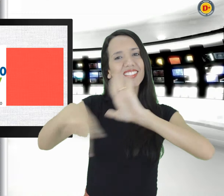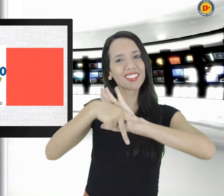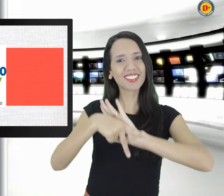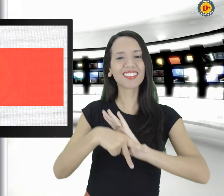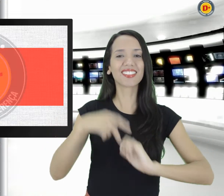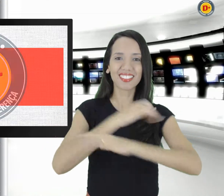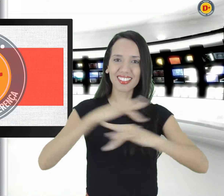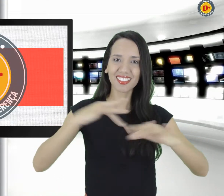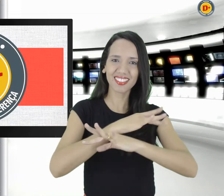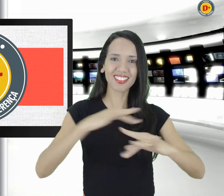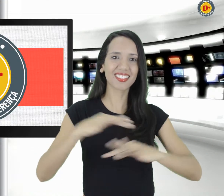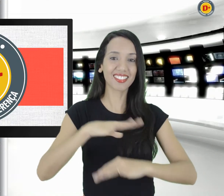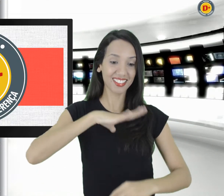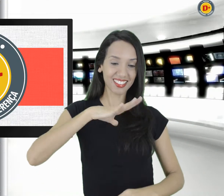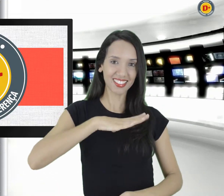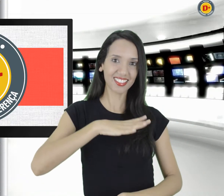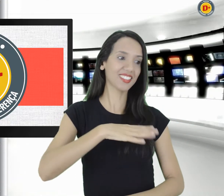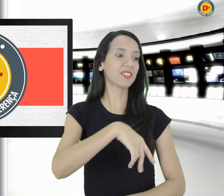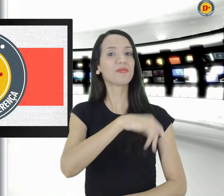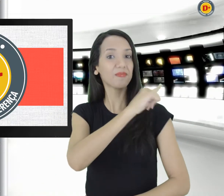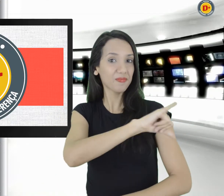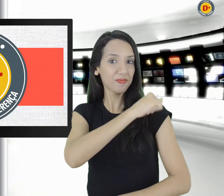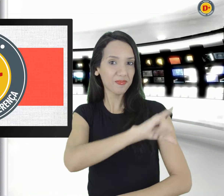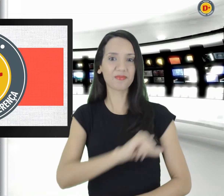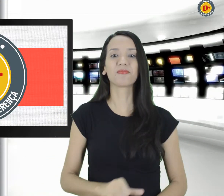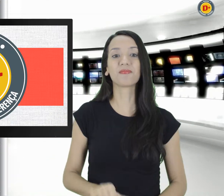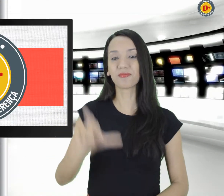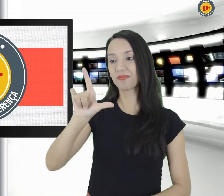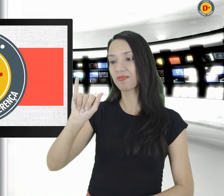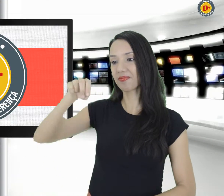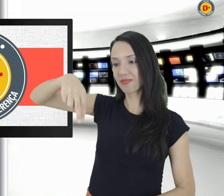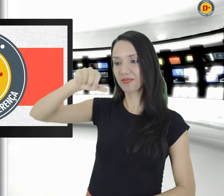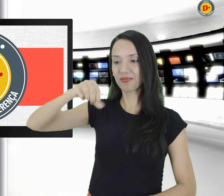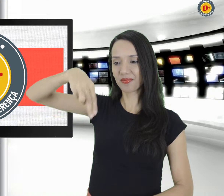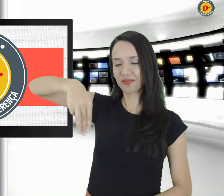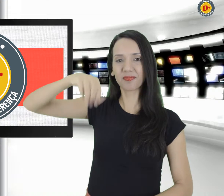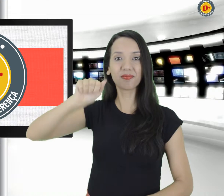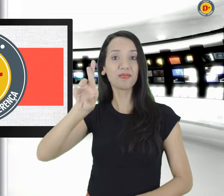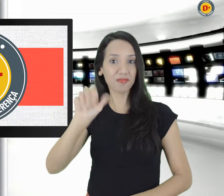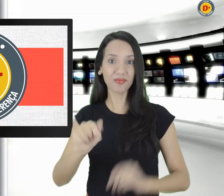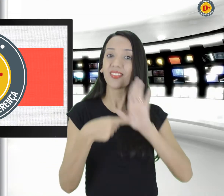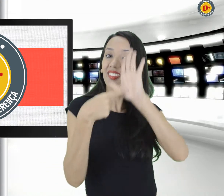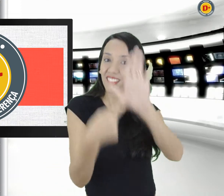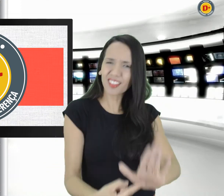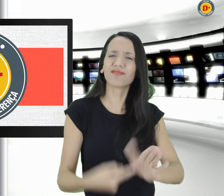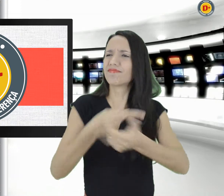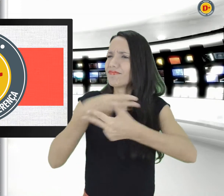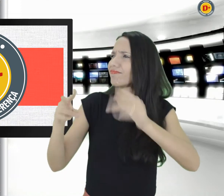carioca. A doutora Lina Mara apresentou a robótica disponível na unidade, que conta com vários recursos para atender a